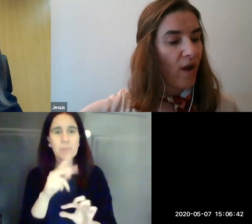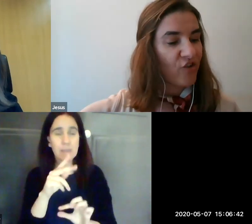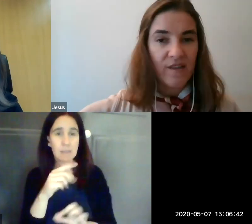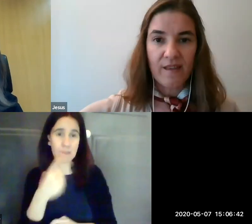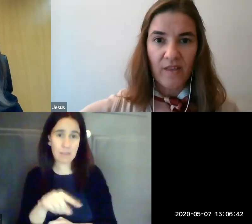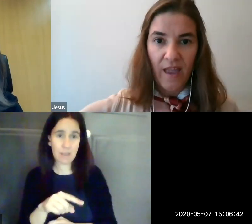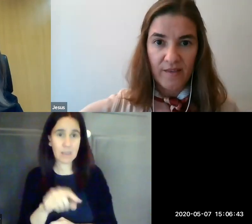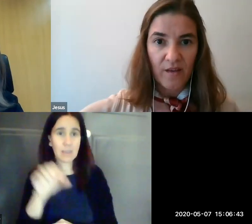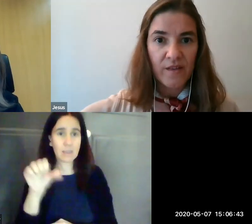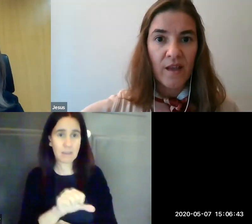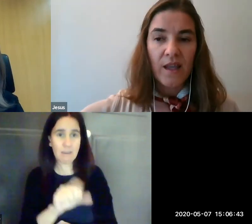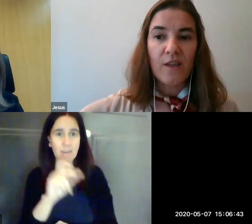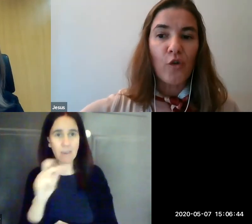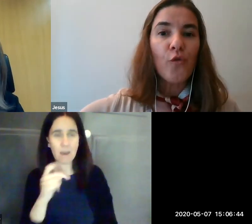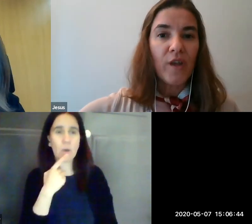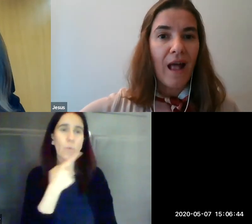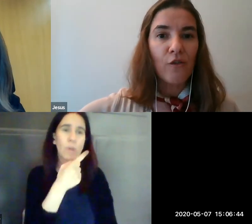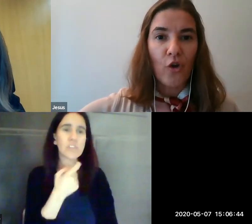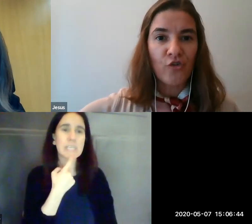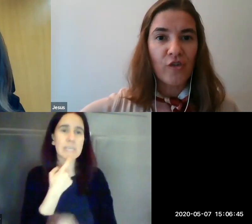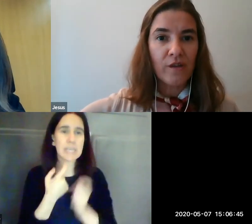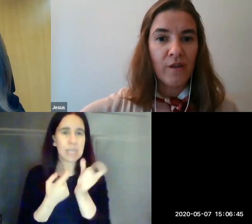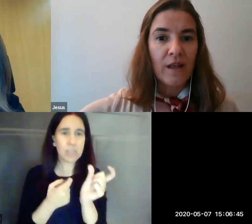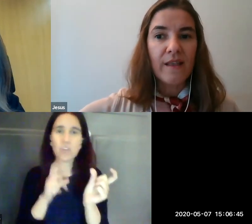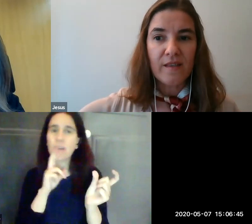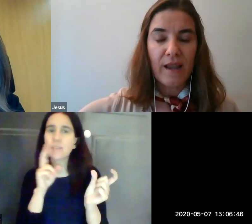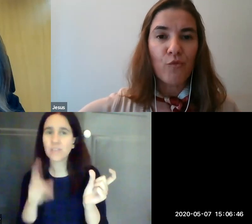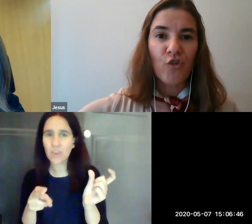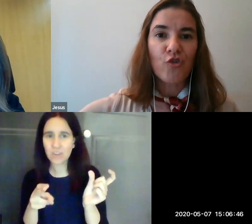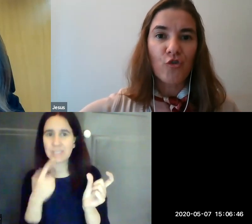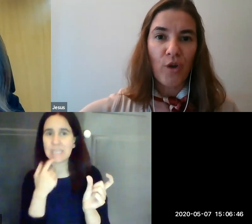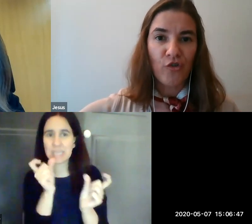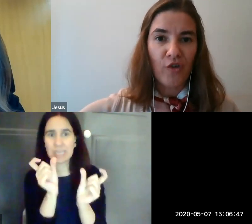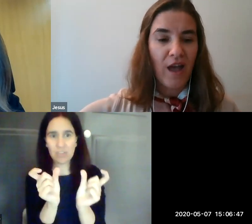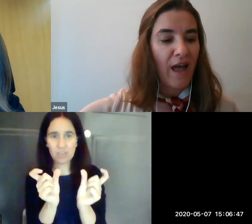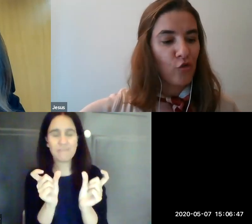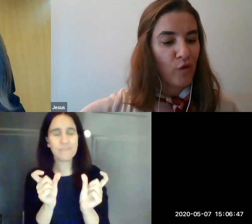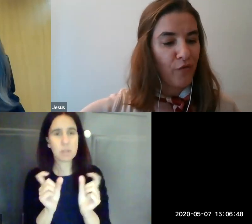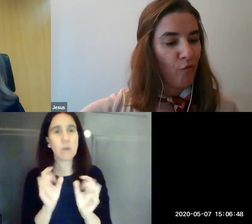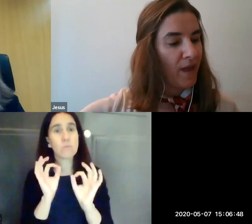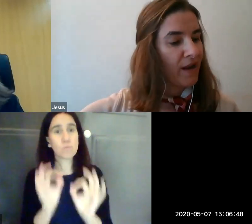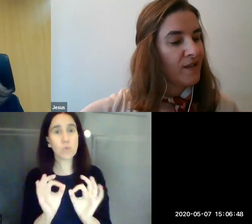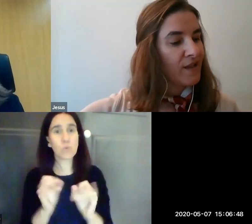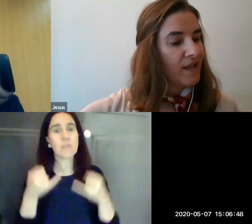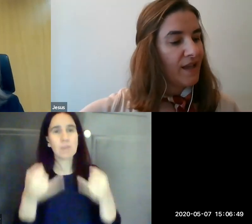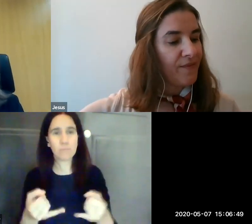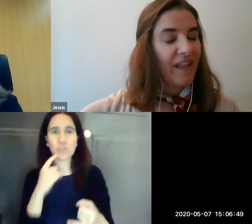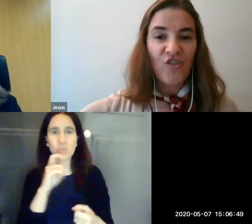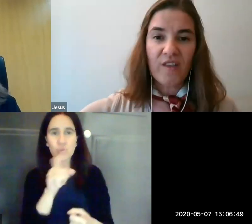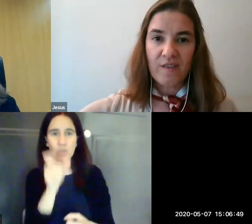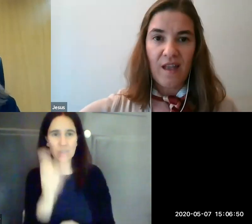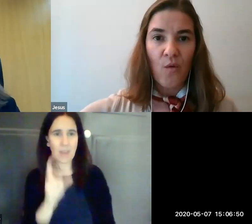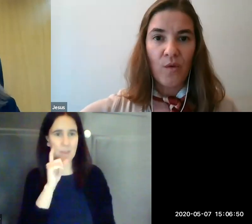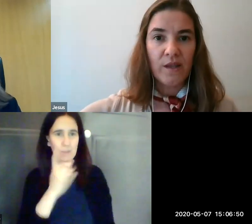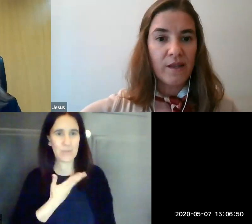de Questions and Answers, e então no final nós lançaremos as questões à doutora Filomena.